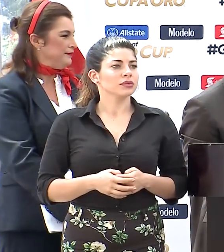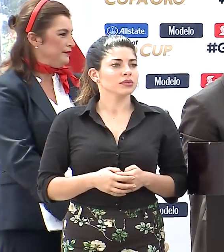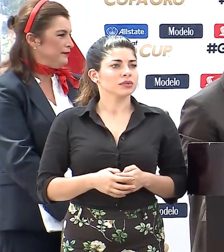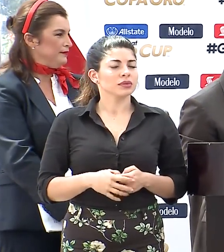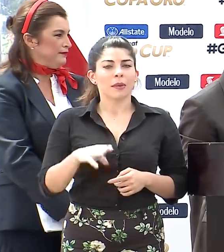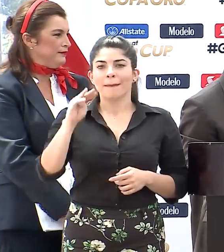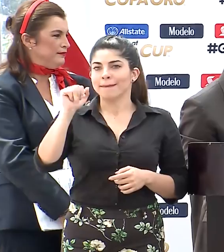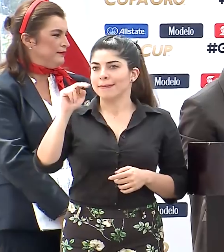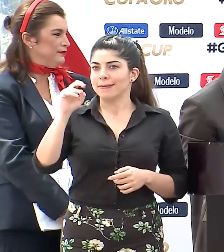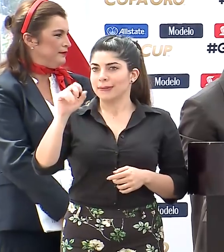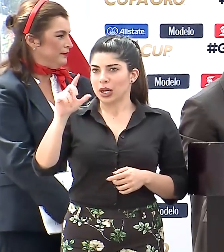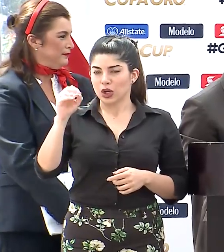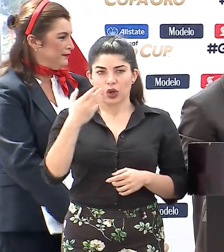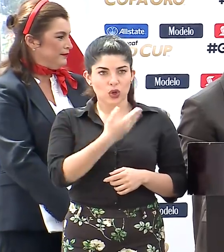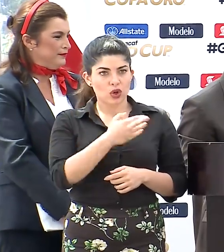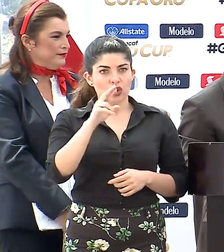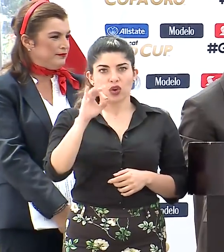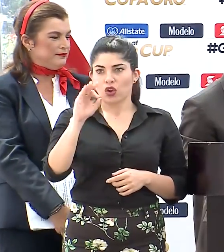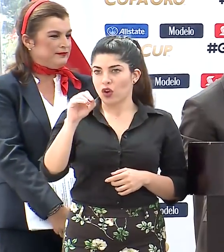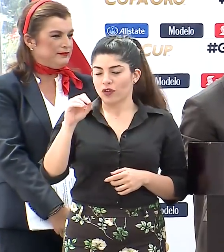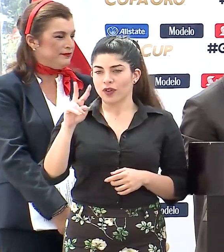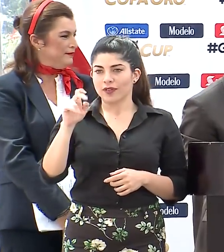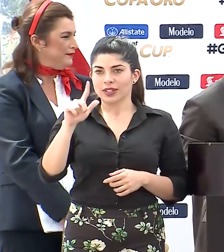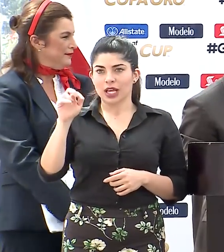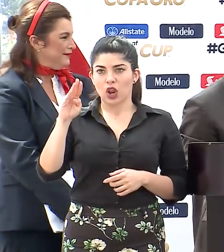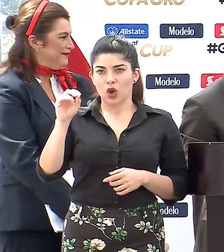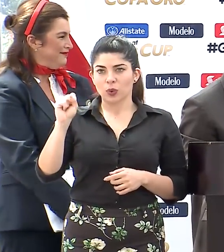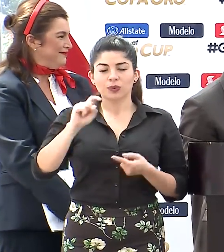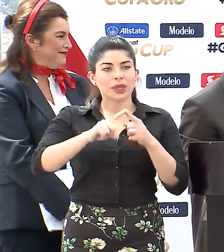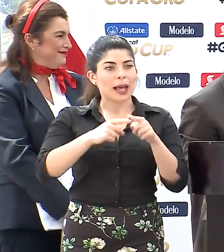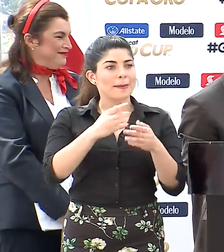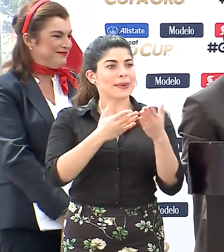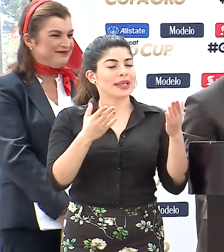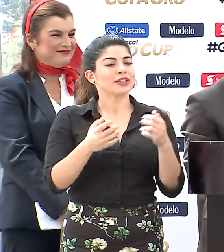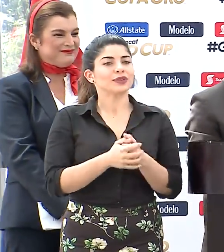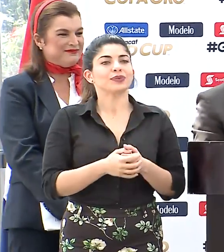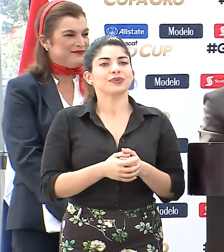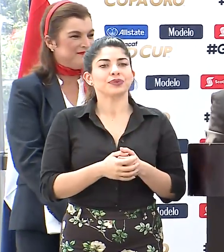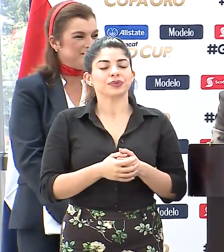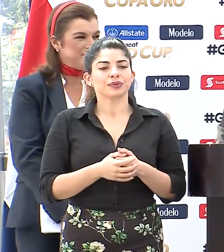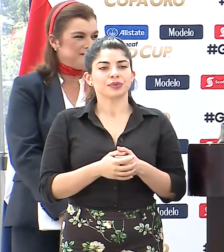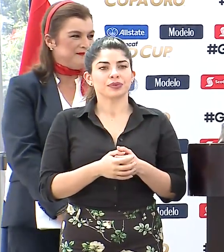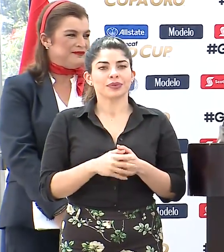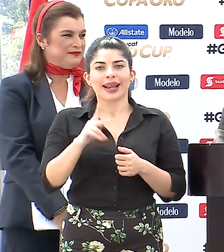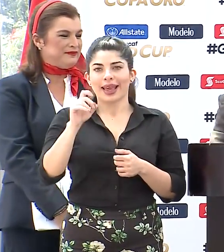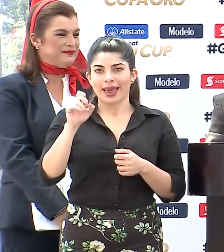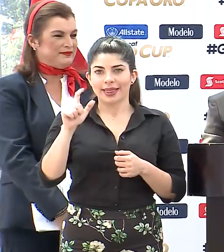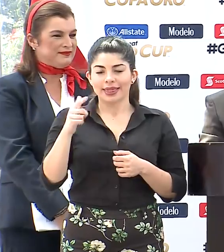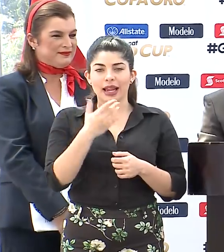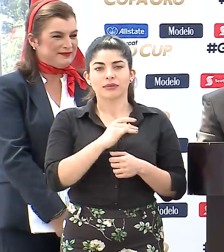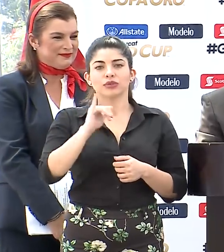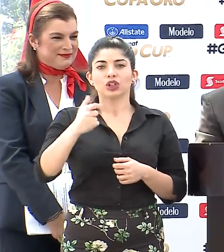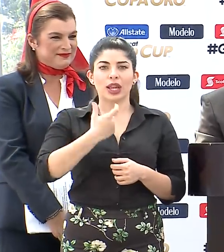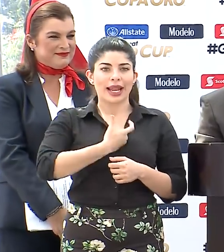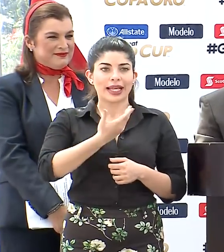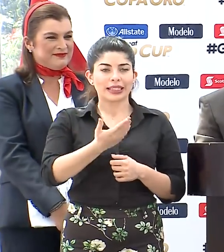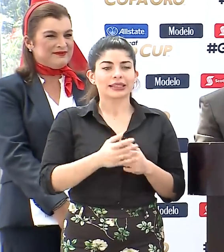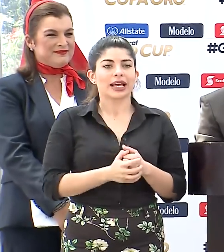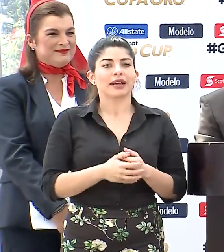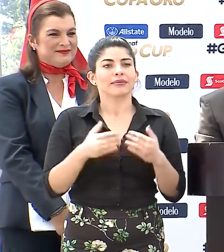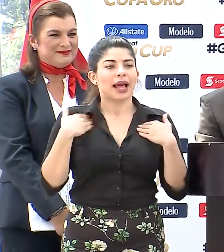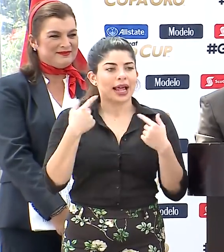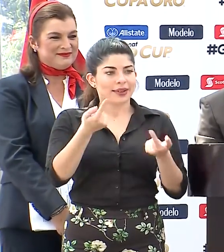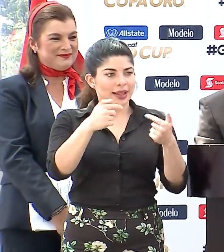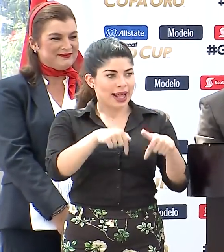Don Manolo, don Rodolfo Villalobos, amigo, don Kendall, don Johnny Araya, encantado de tenerlo